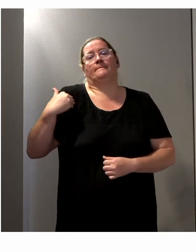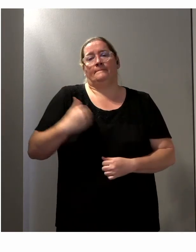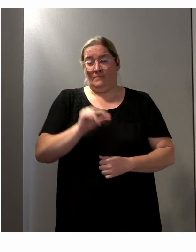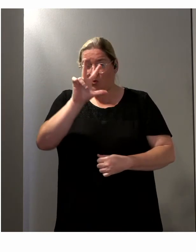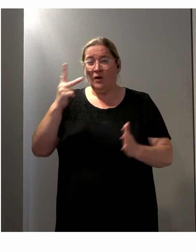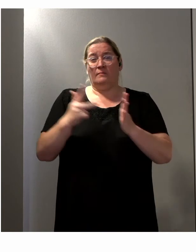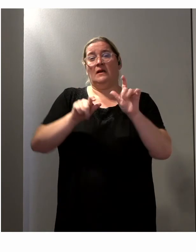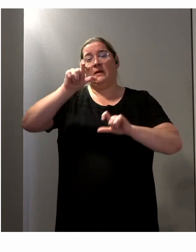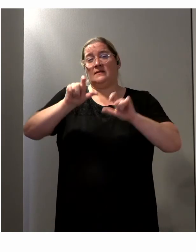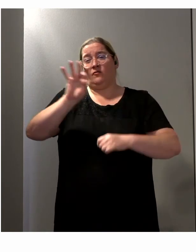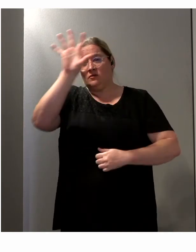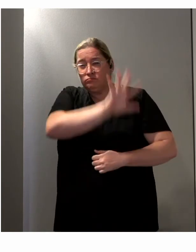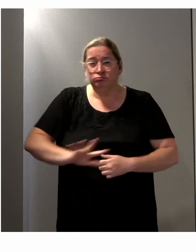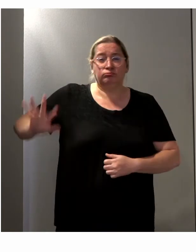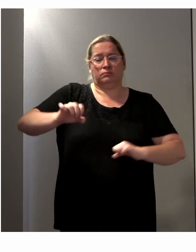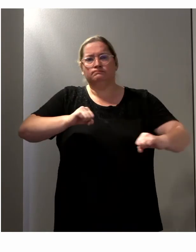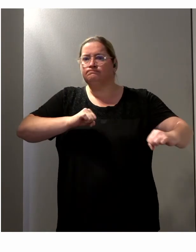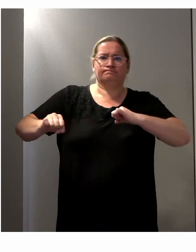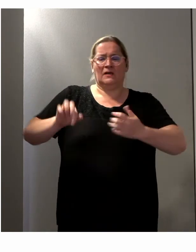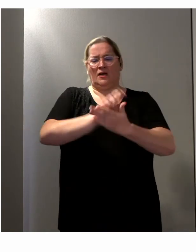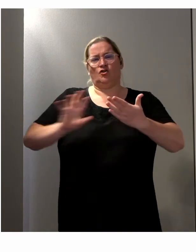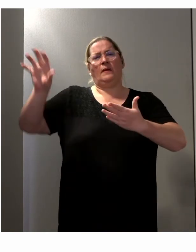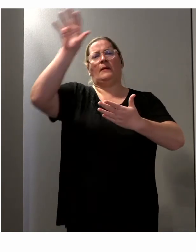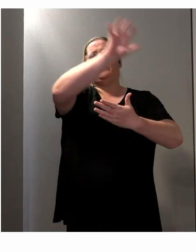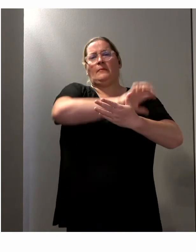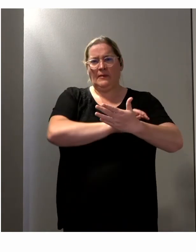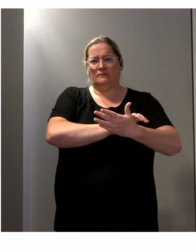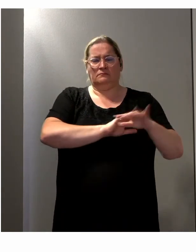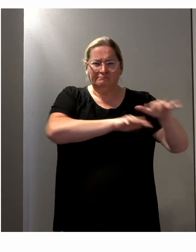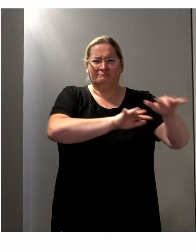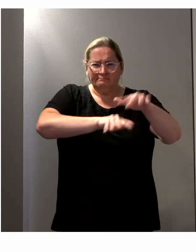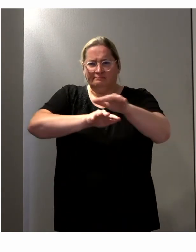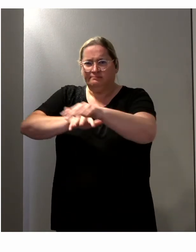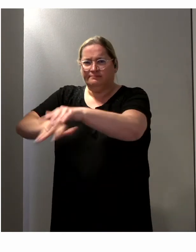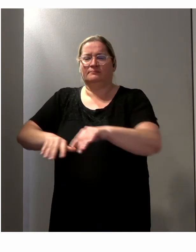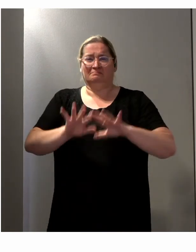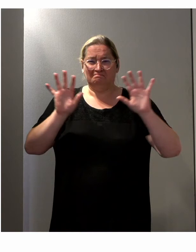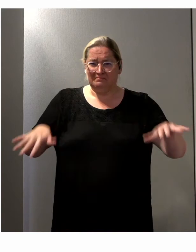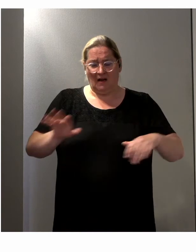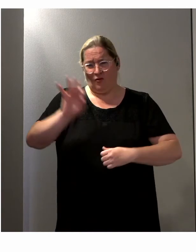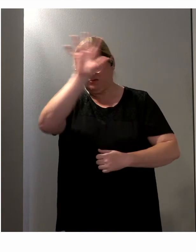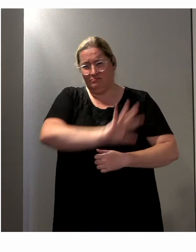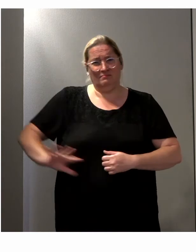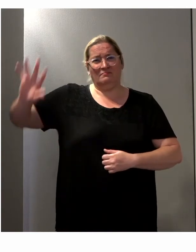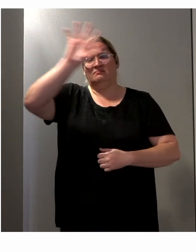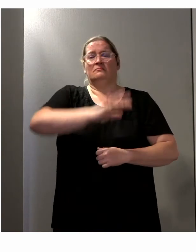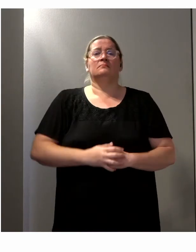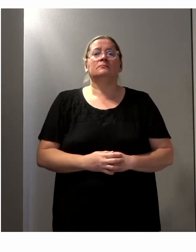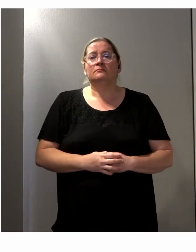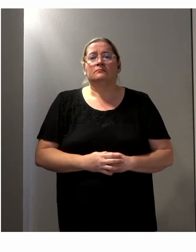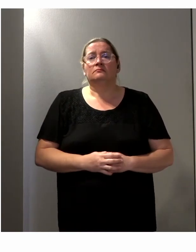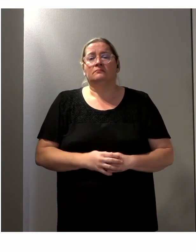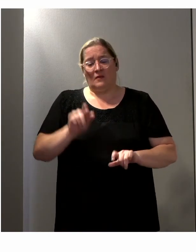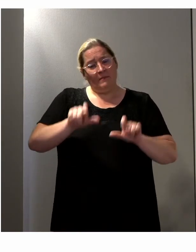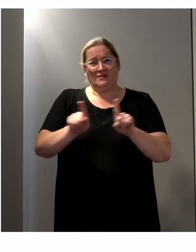de 3000 personnes en France, dans toutes les régions. Il y avait des rassemblements partout en France, avec donc là aussi de